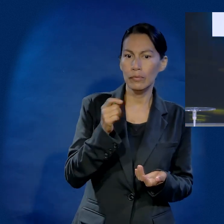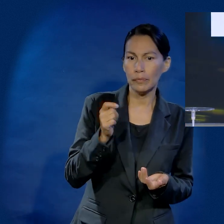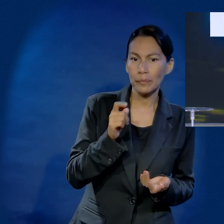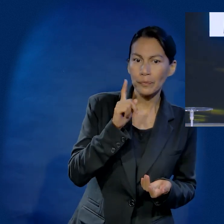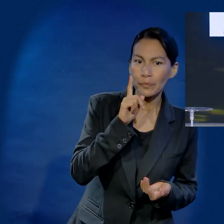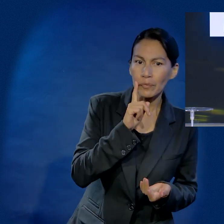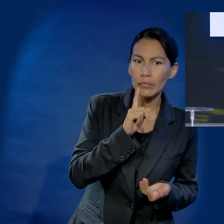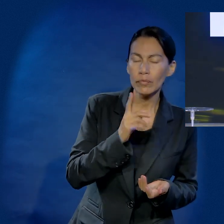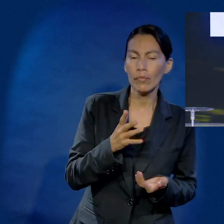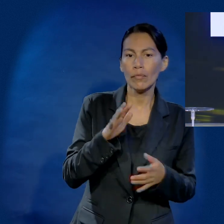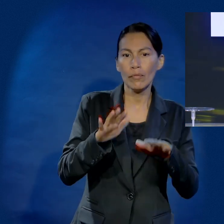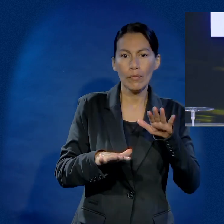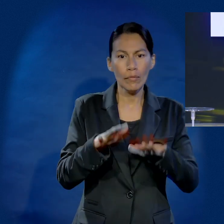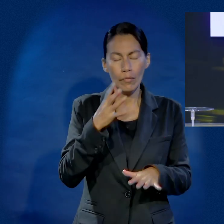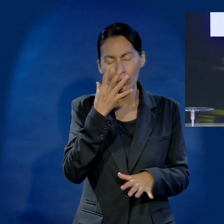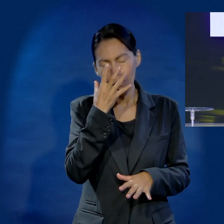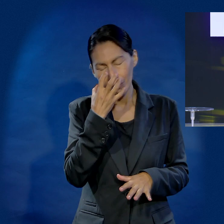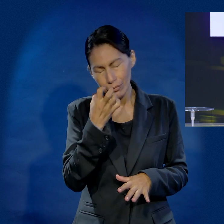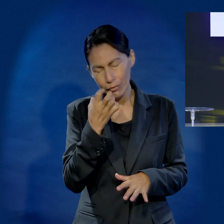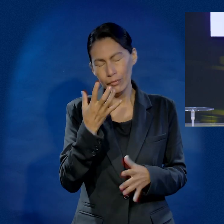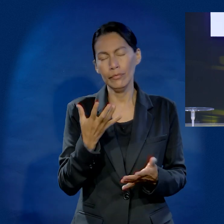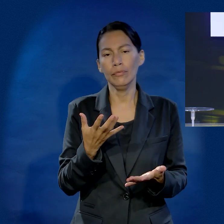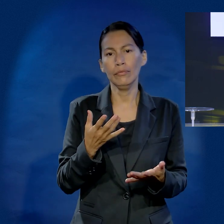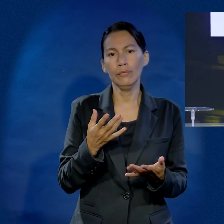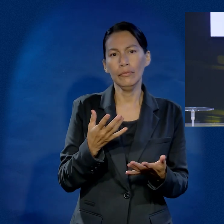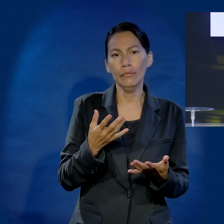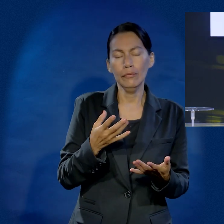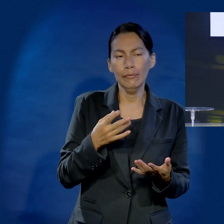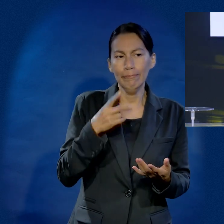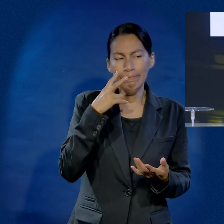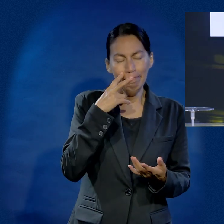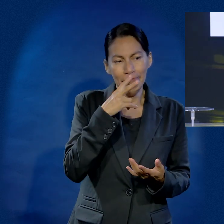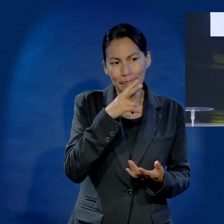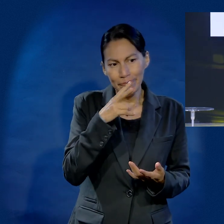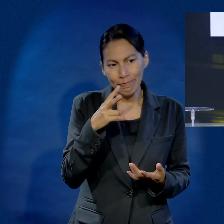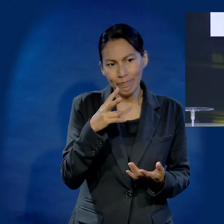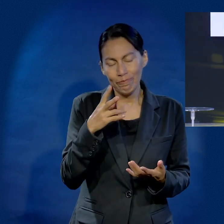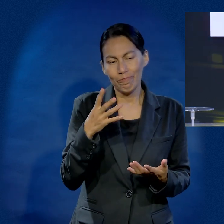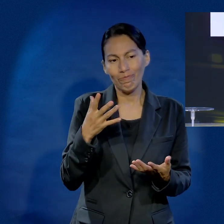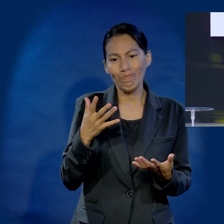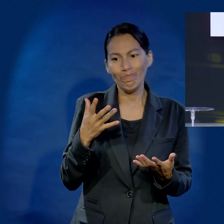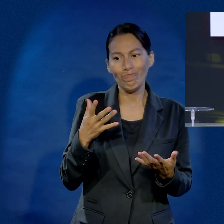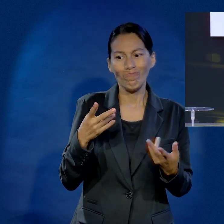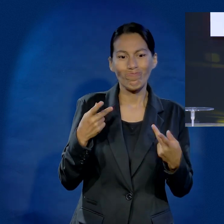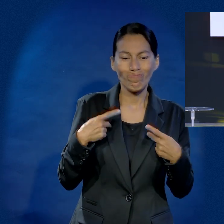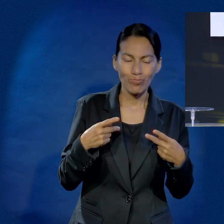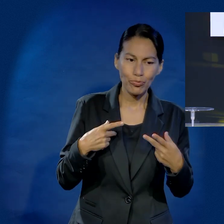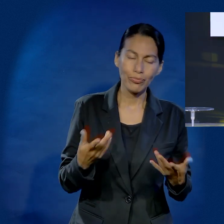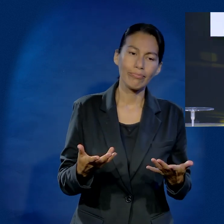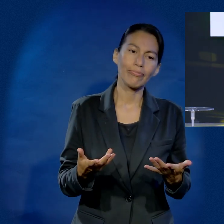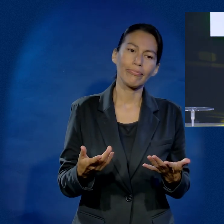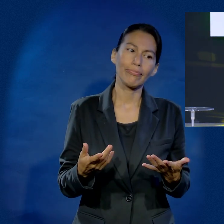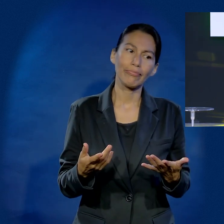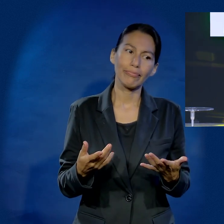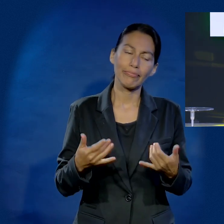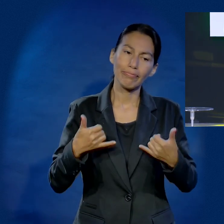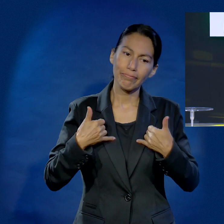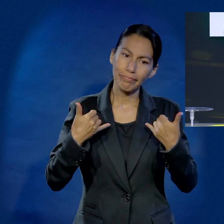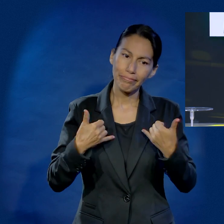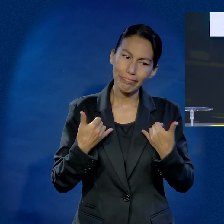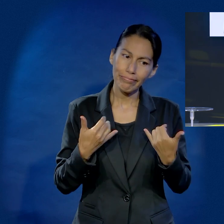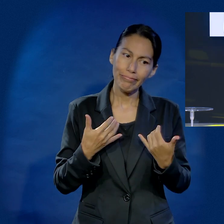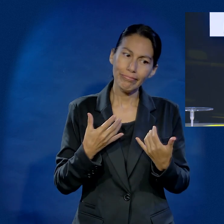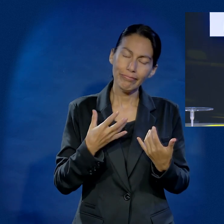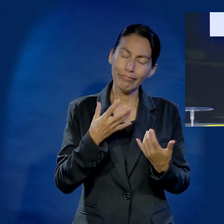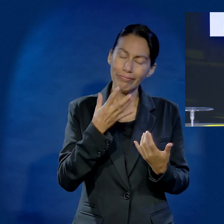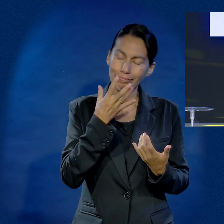casarte, a veces con tristeza y con riesgo miro algunas relaciones de muchachos que quiero mucho. Y me asusto,